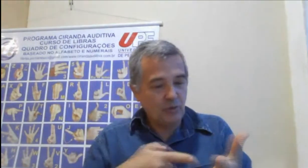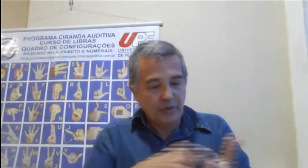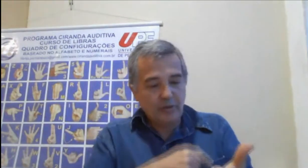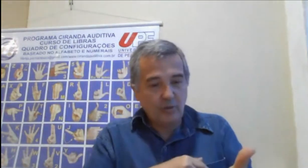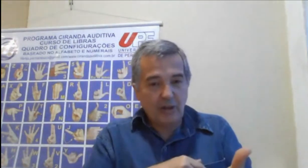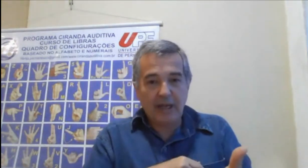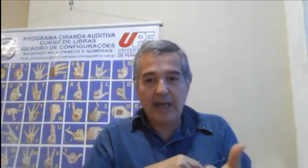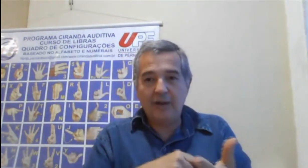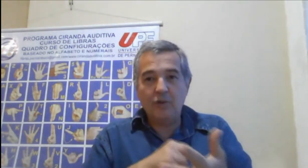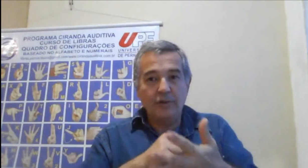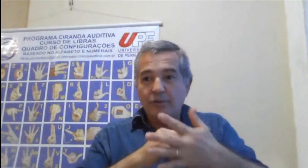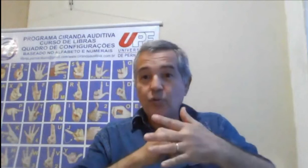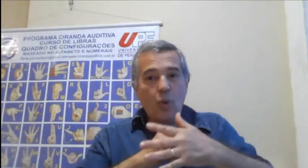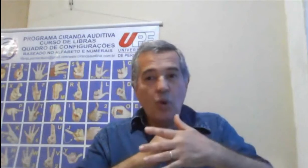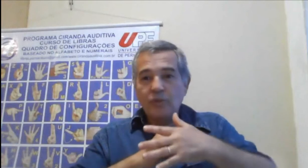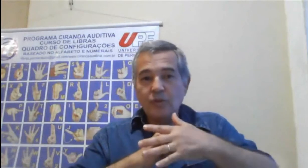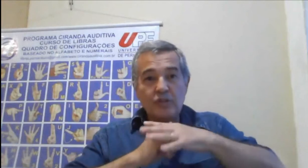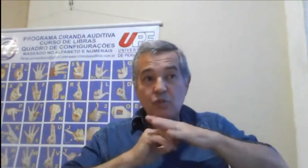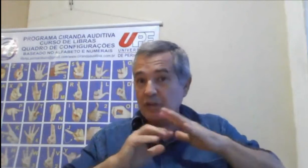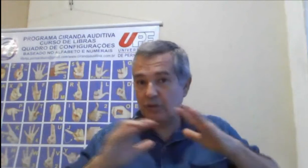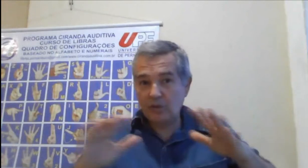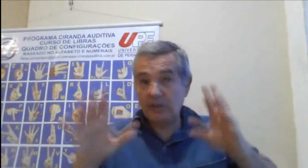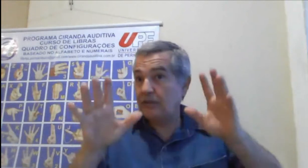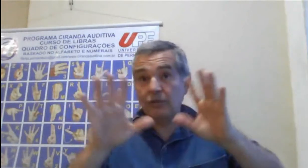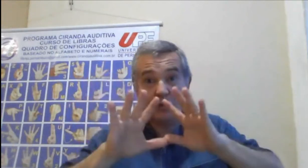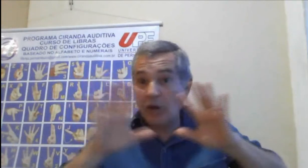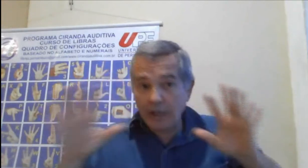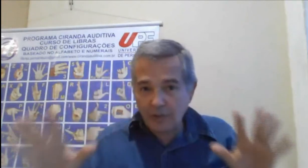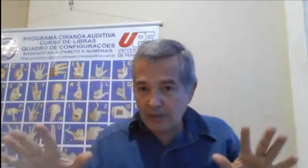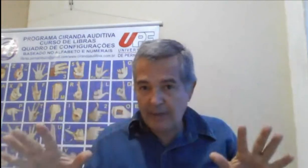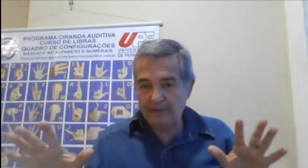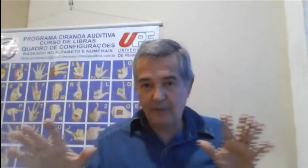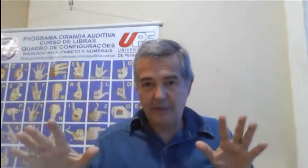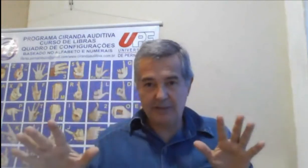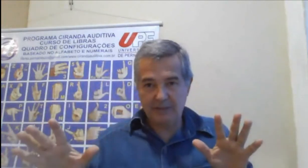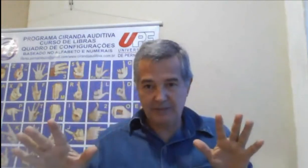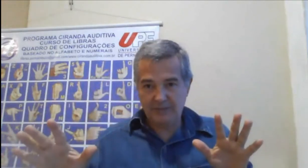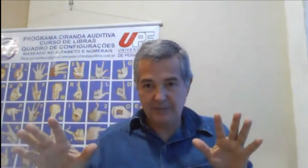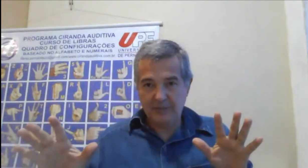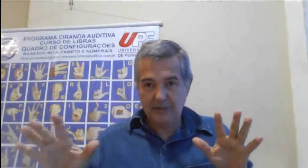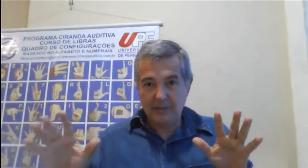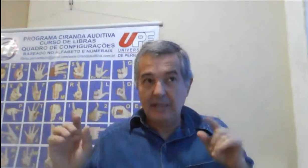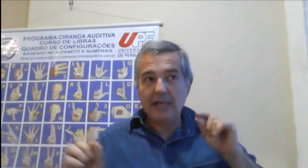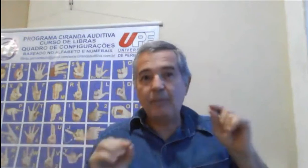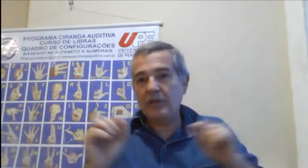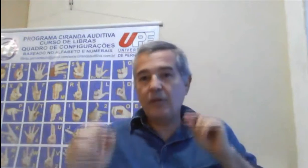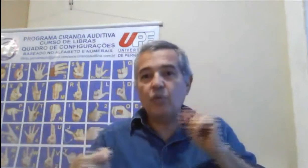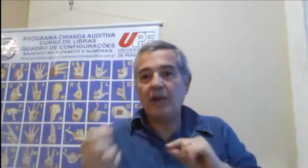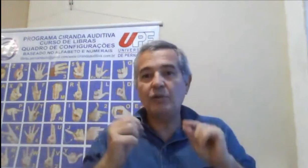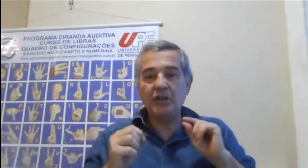elevador, no carro, no ônibus, escuta em todo canto. Todo canto ele pega a informação. E ele pode procurar ou